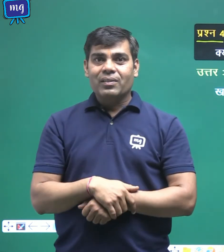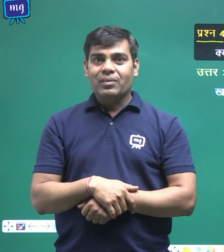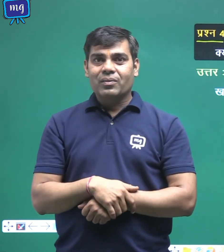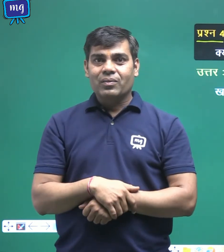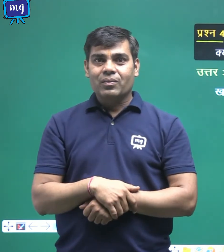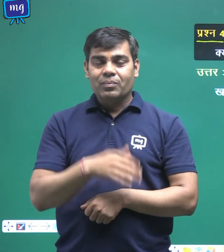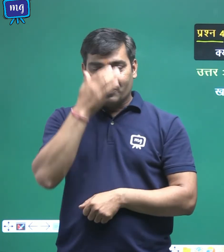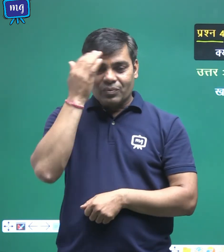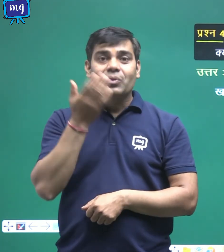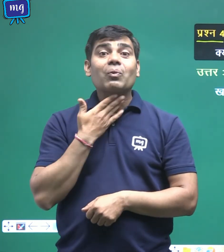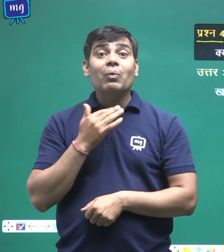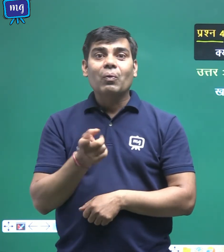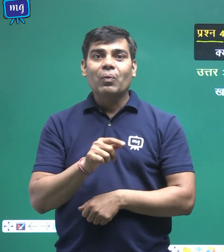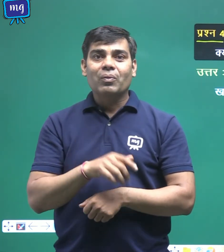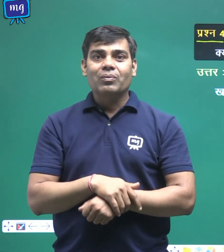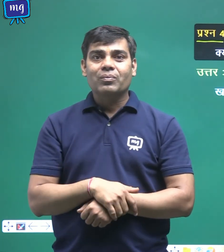गुड़ को